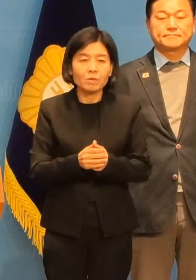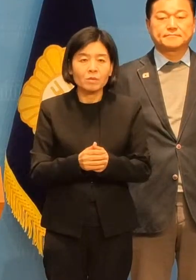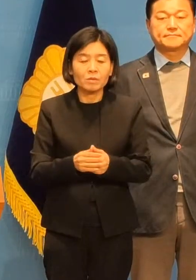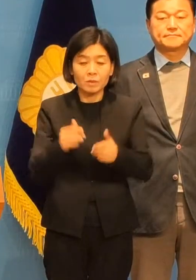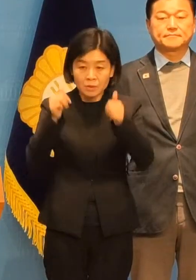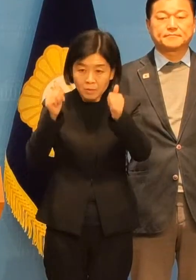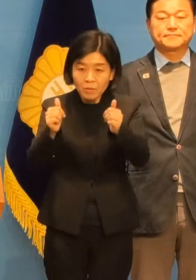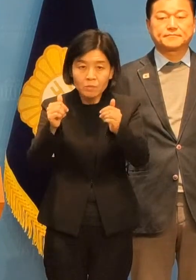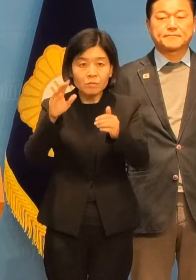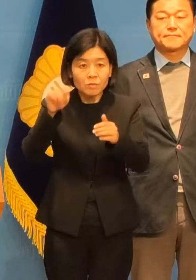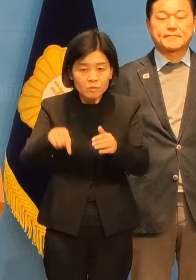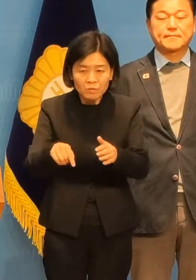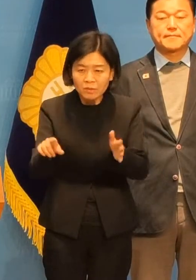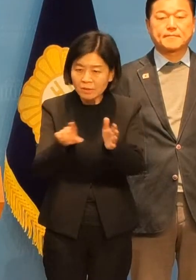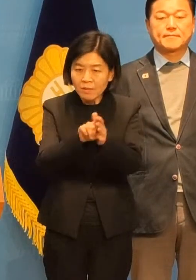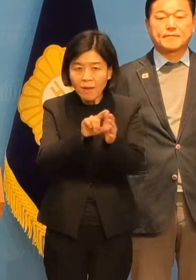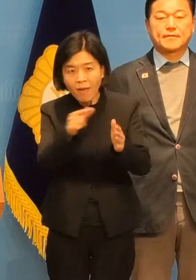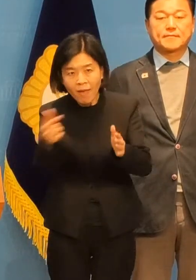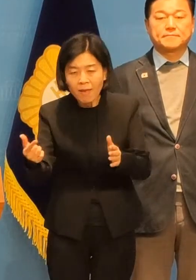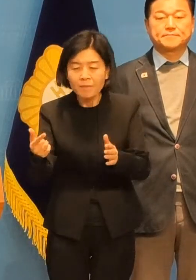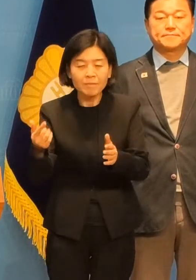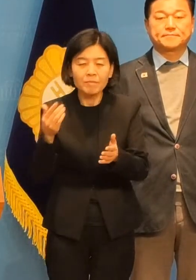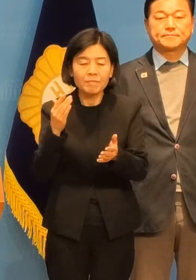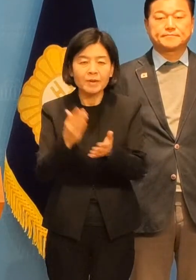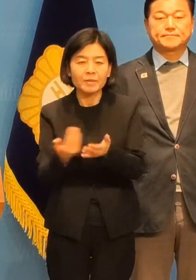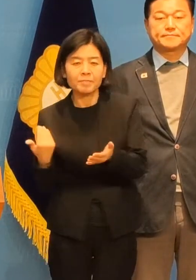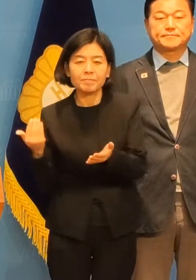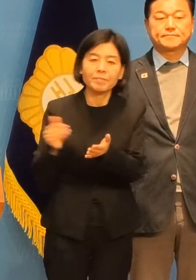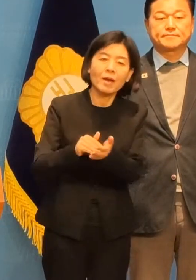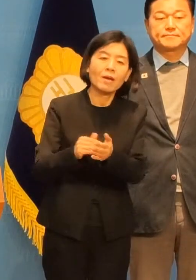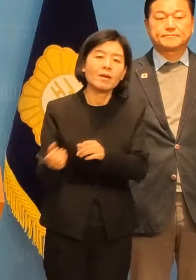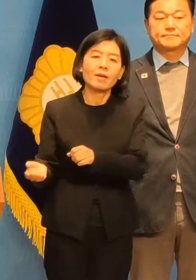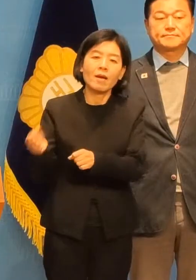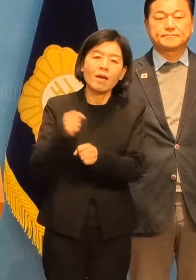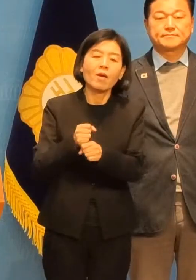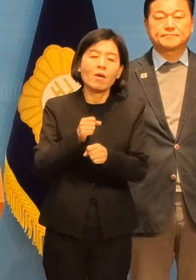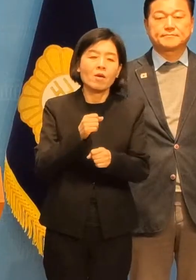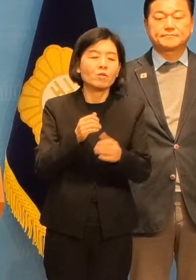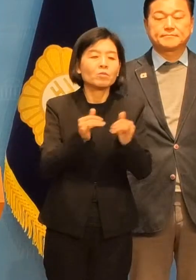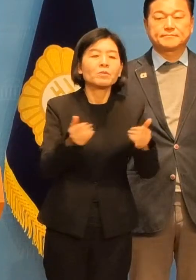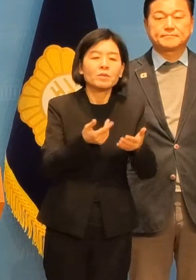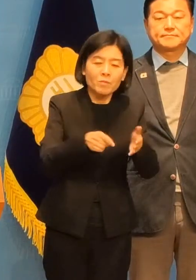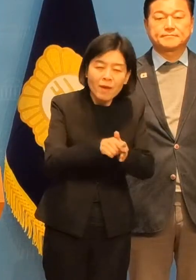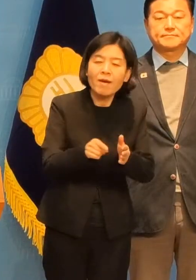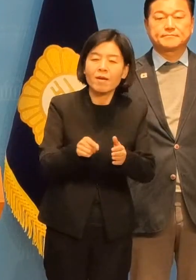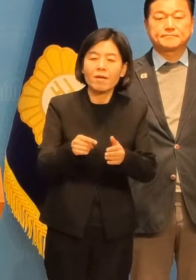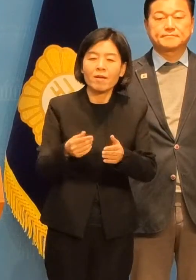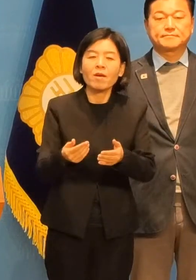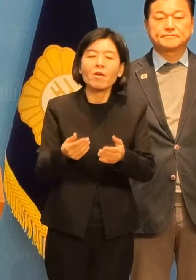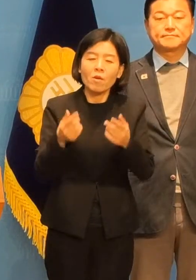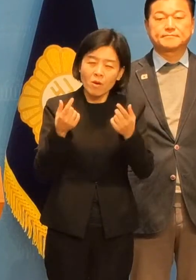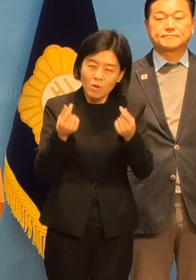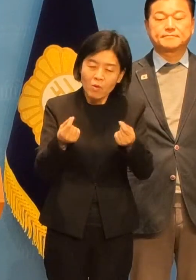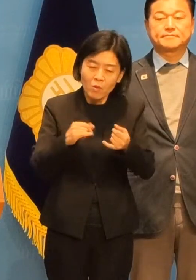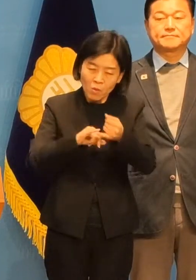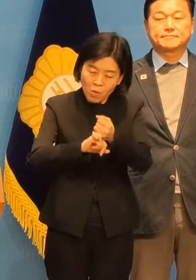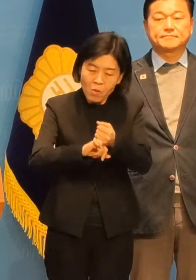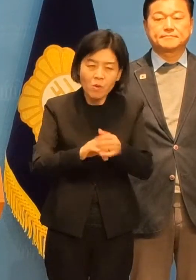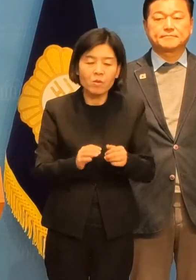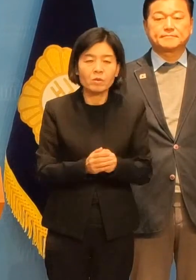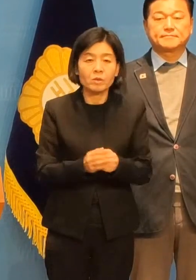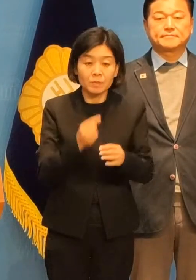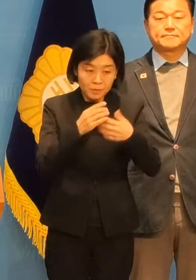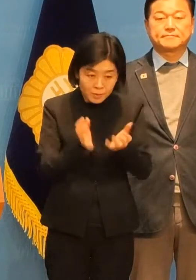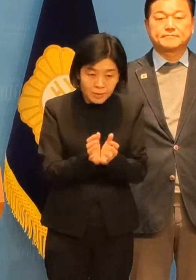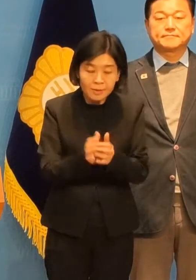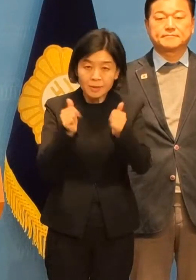불신을 국민을 위한 사법부로 바로 돌려줘야 된다. 이렇게 생각을 합니다. 민주당에서는 그동안 사법개혁 특위를